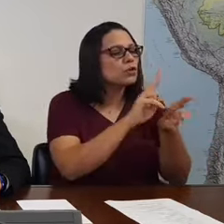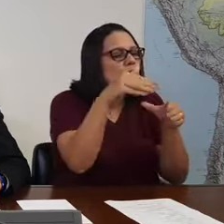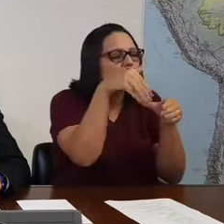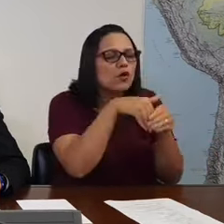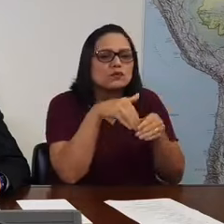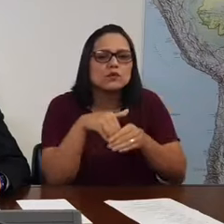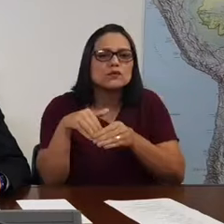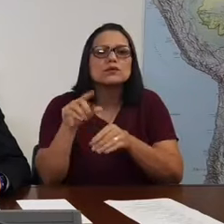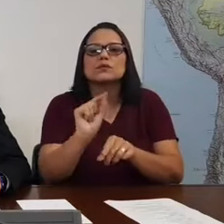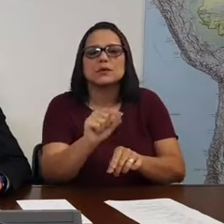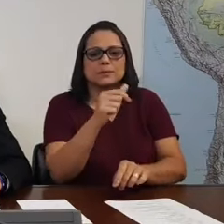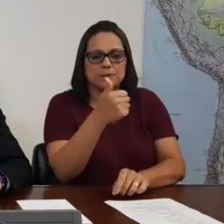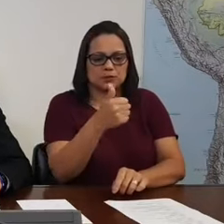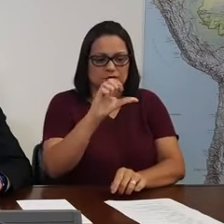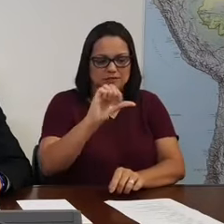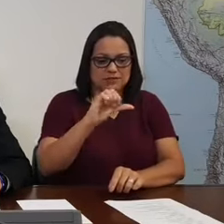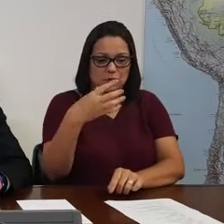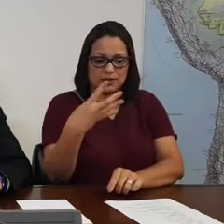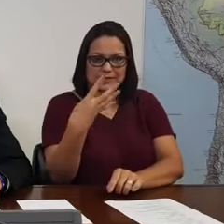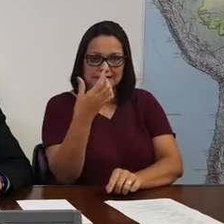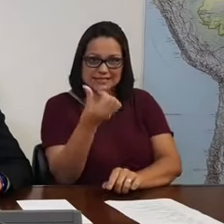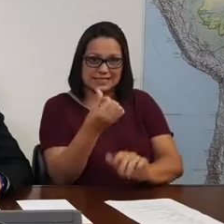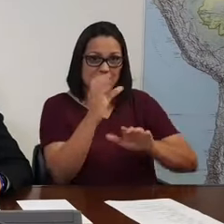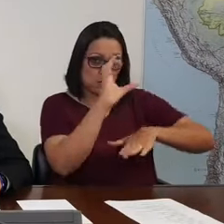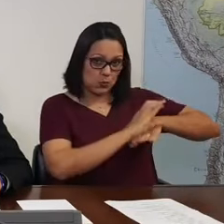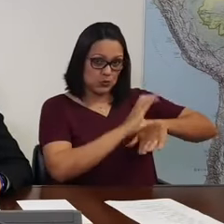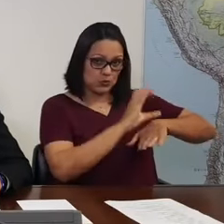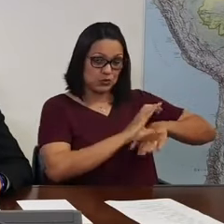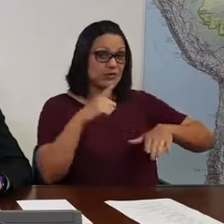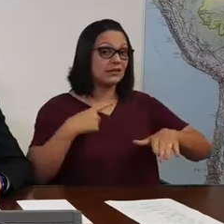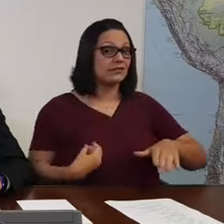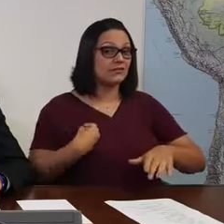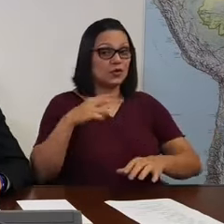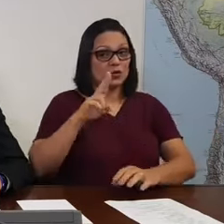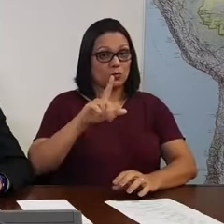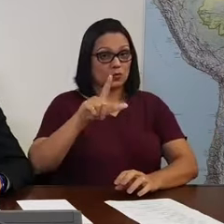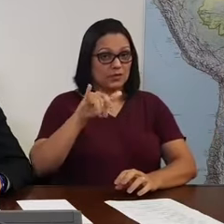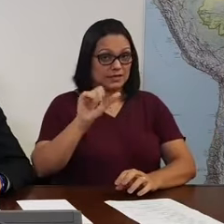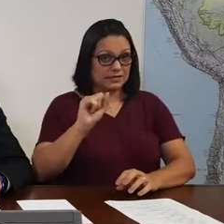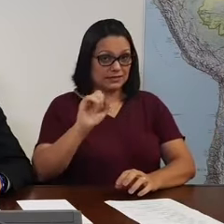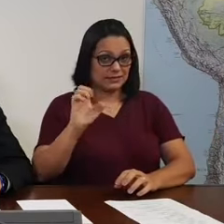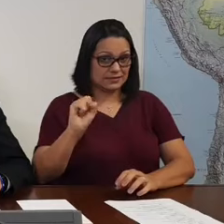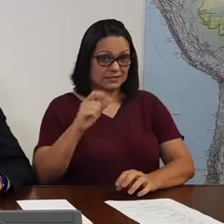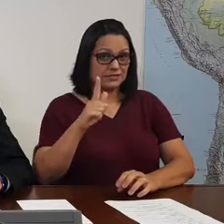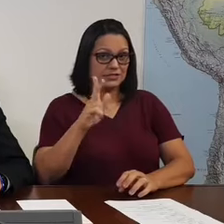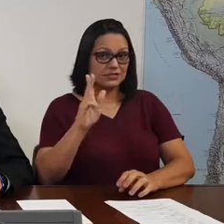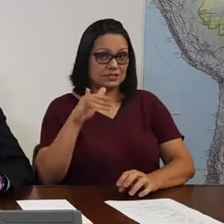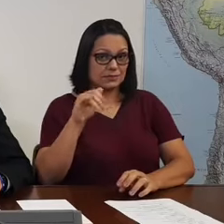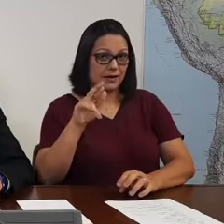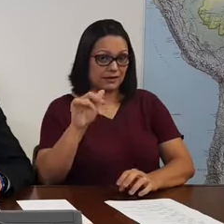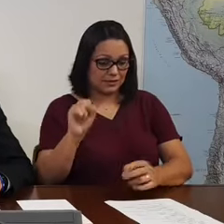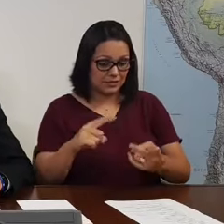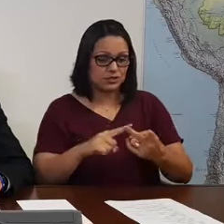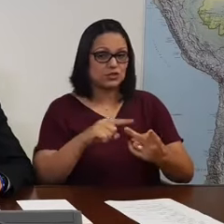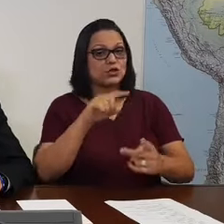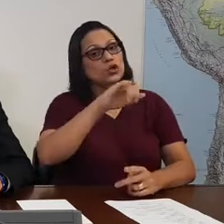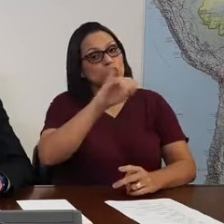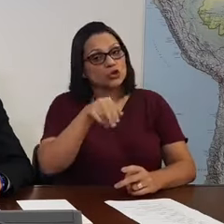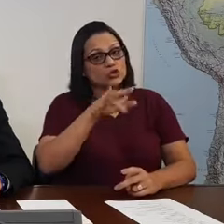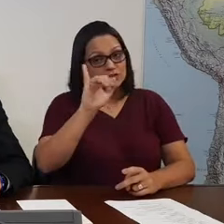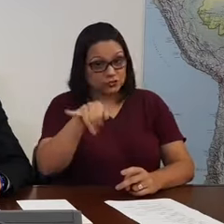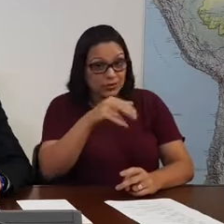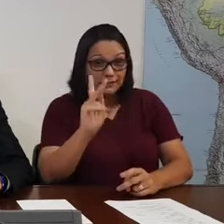da Constituição de 46, onde inclusive Ulisses Guimarães e Juscelino Kubitschek votaram, foi uma votação aberta, elegendo